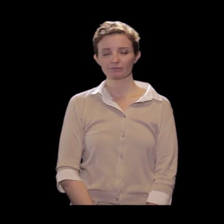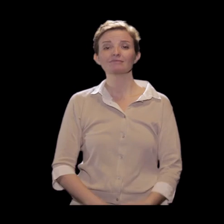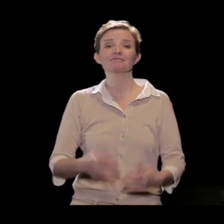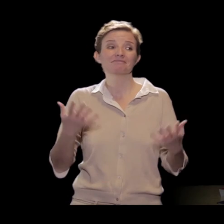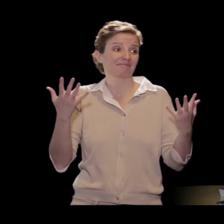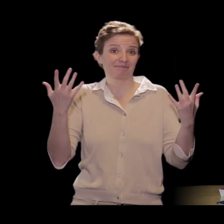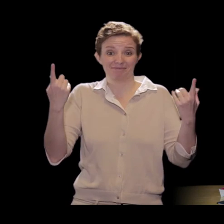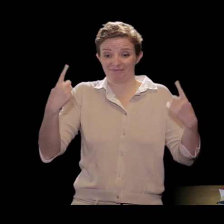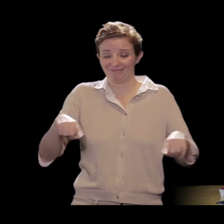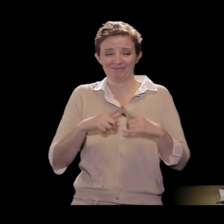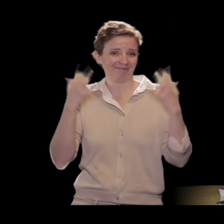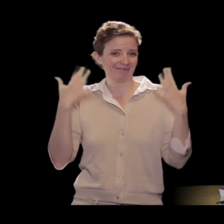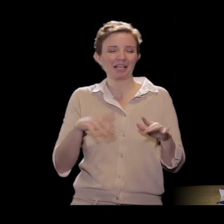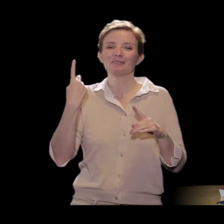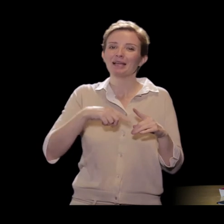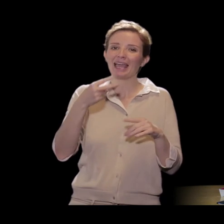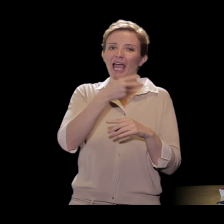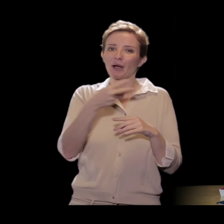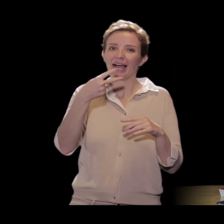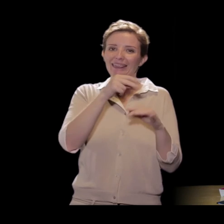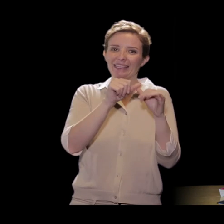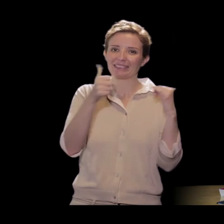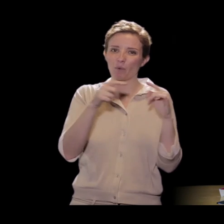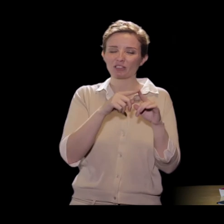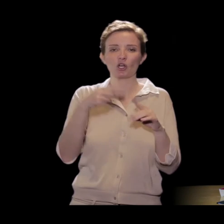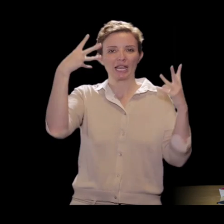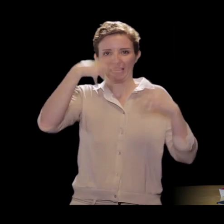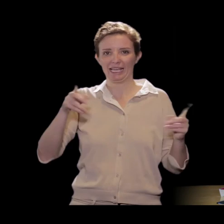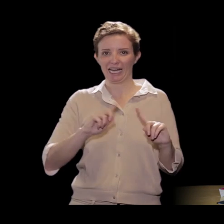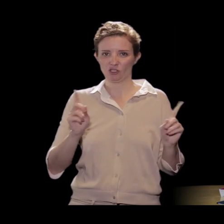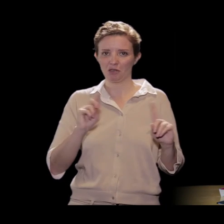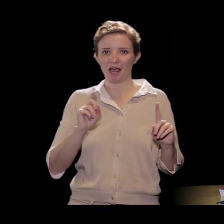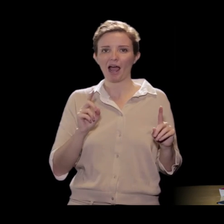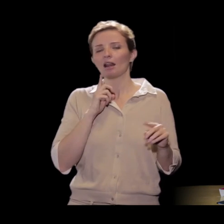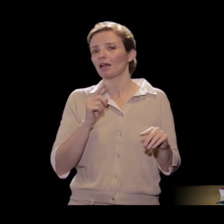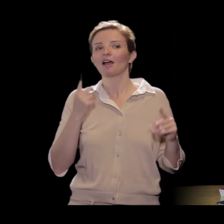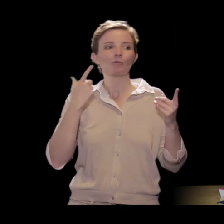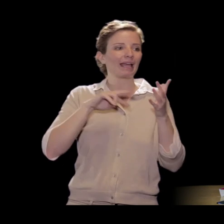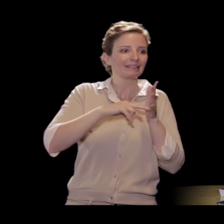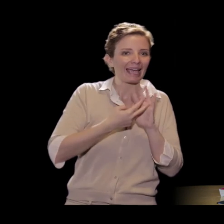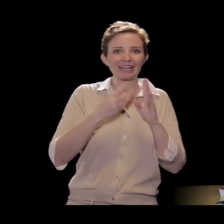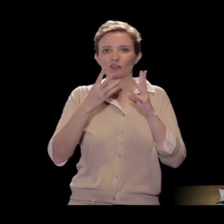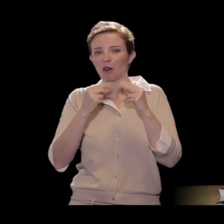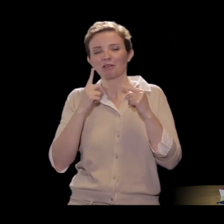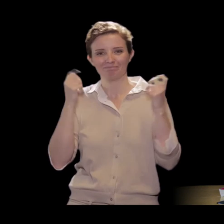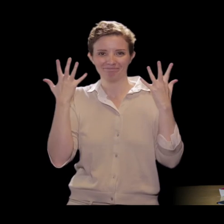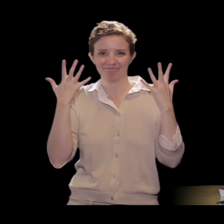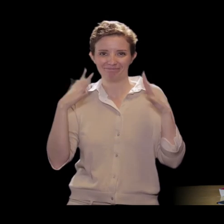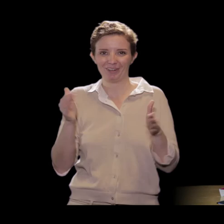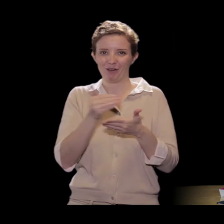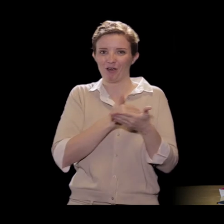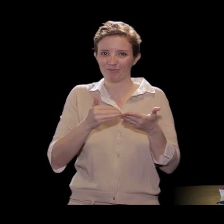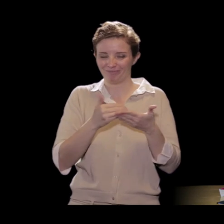0 con questo abbiamo anche per quanto riguarda l'equazione disequazioni irrazionali concluso le tecniche diciamo di